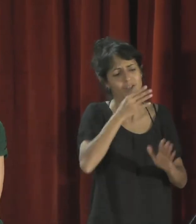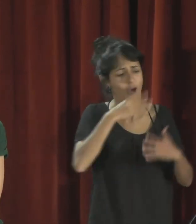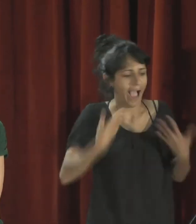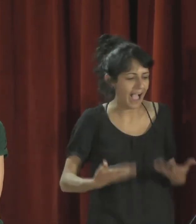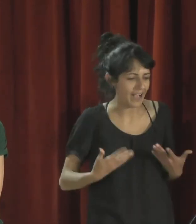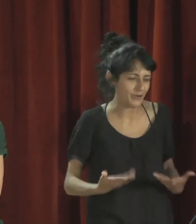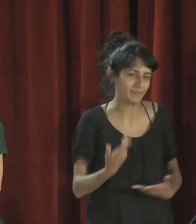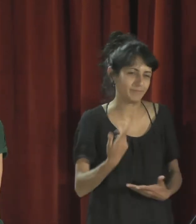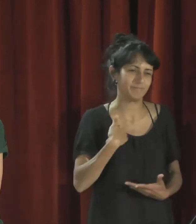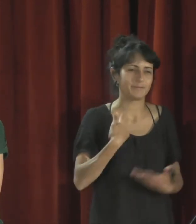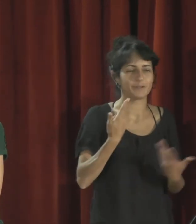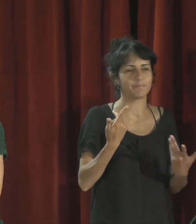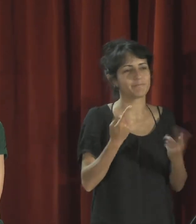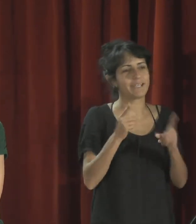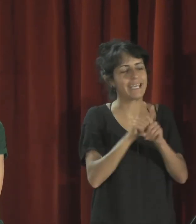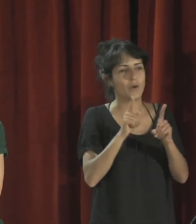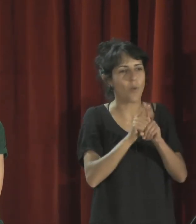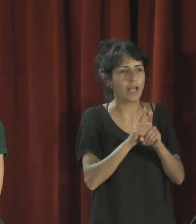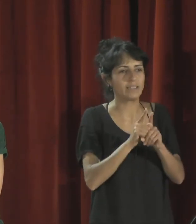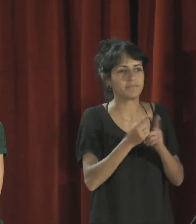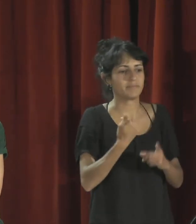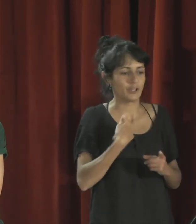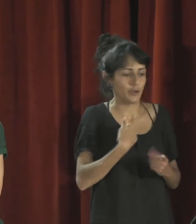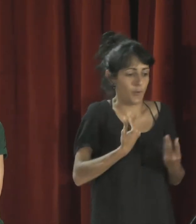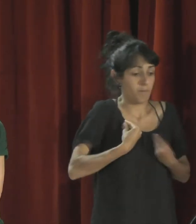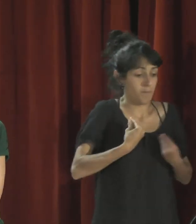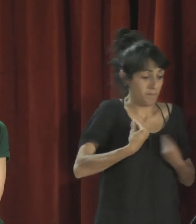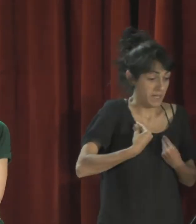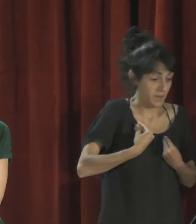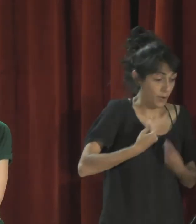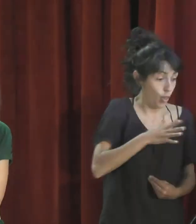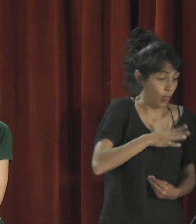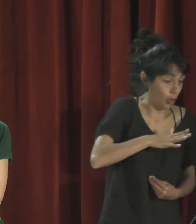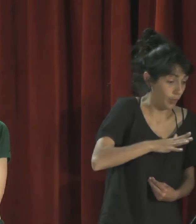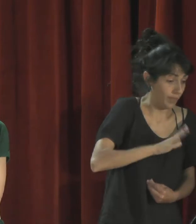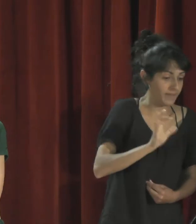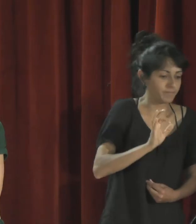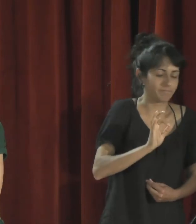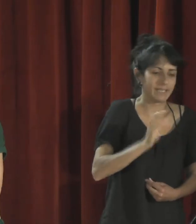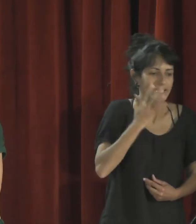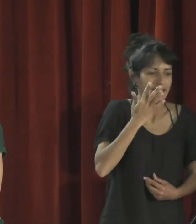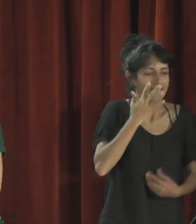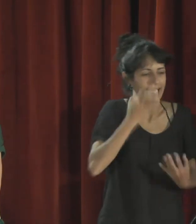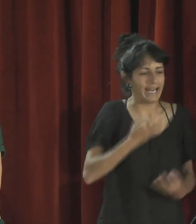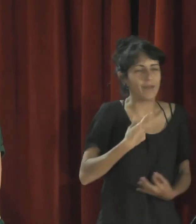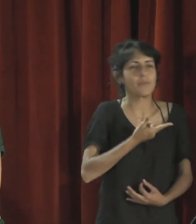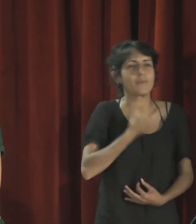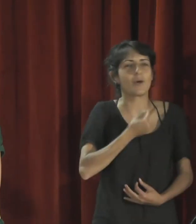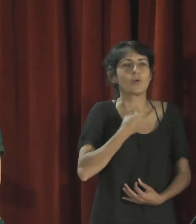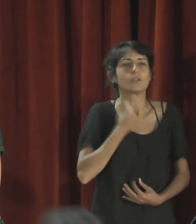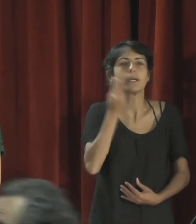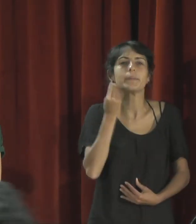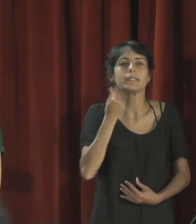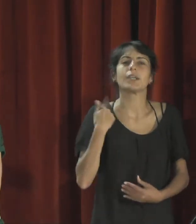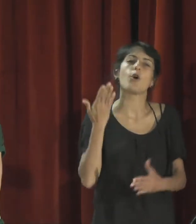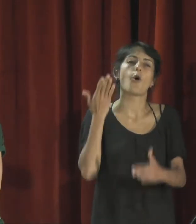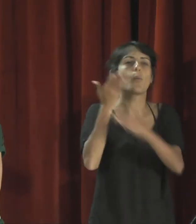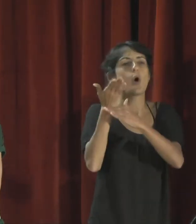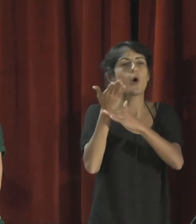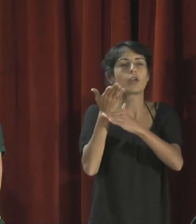non é tanto de onde lle toca vivir, senón de onde sempre lle gusta regresar, e a min sempre me gustou regresar a Ponte